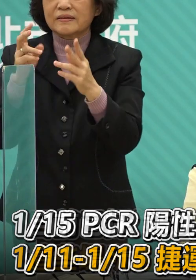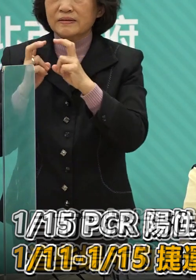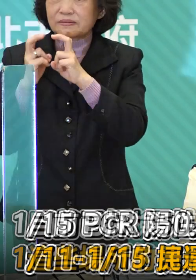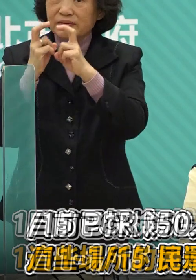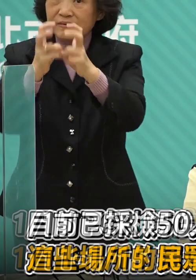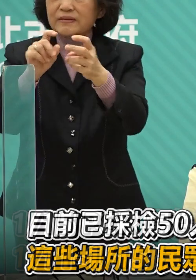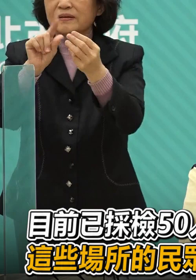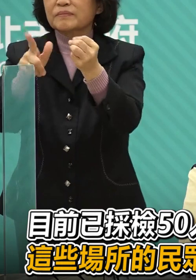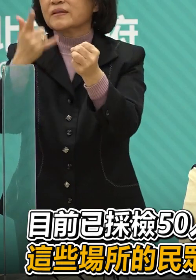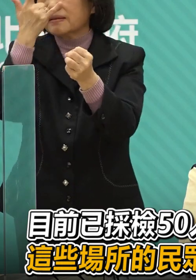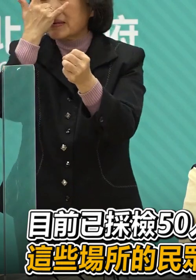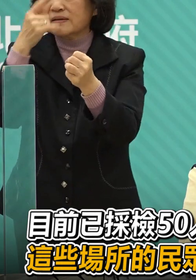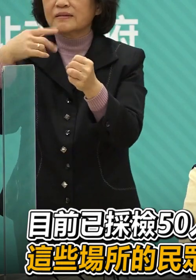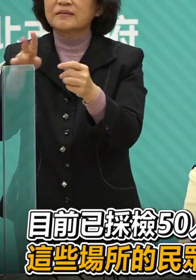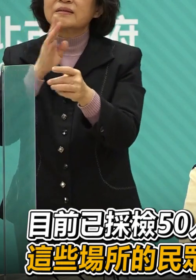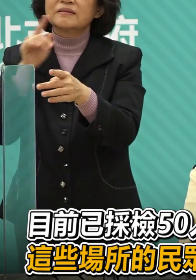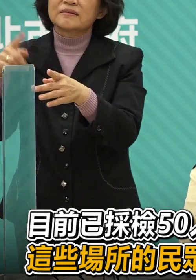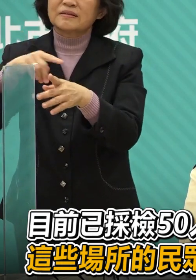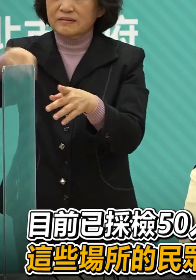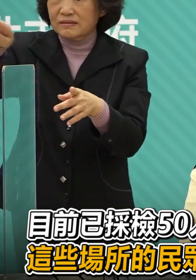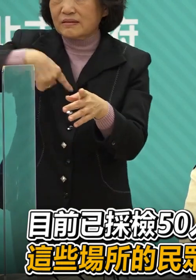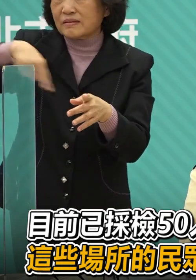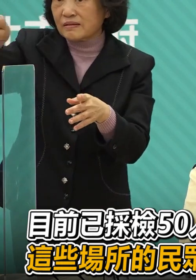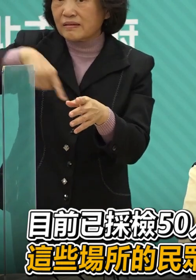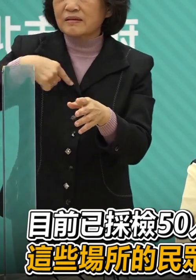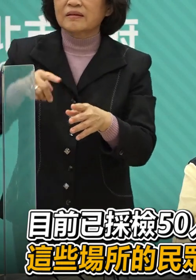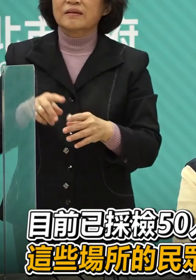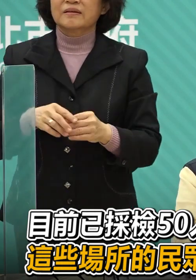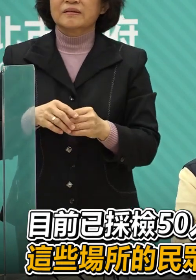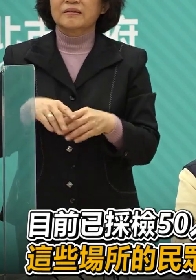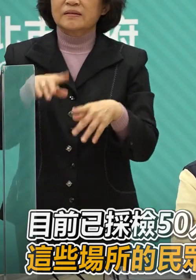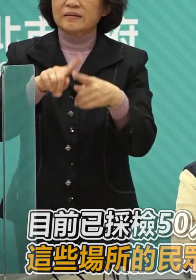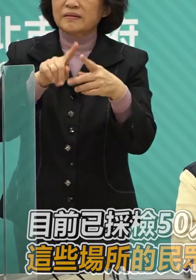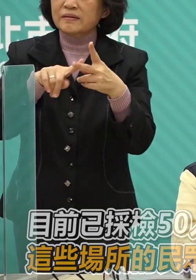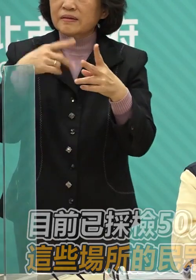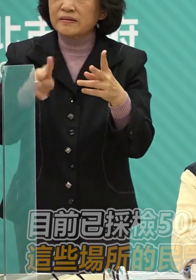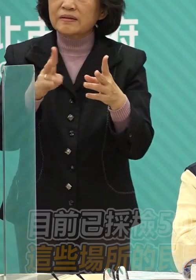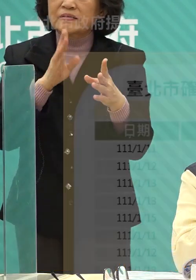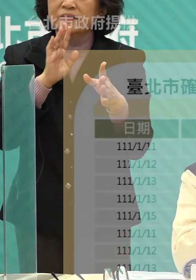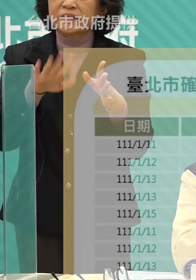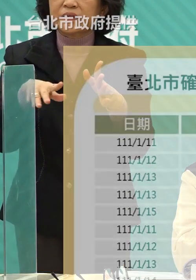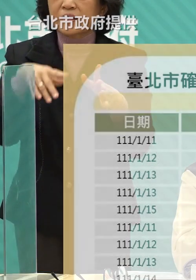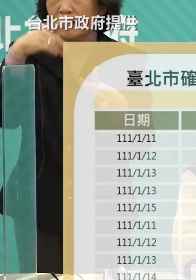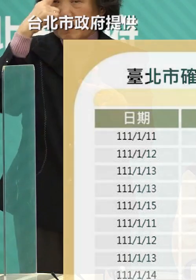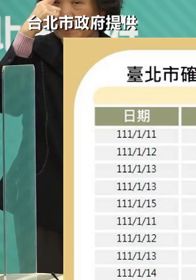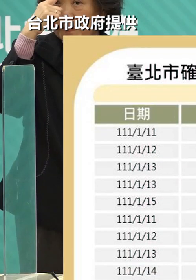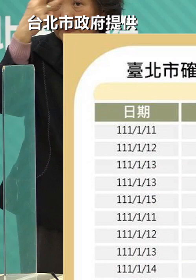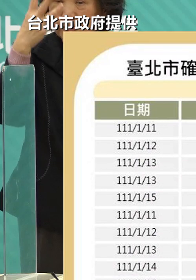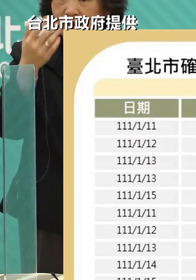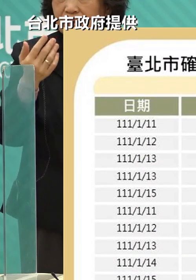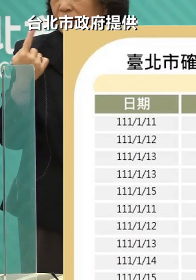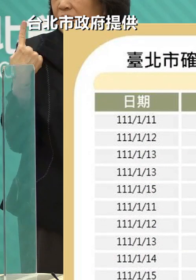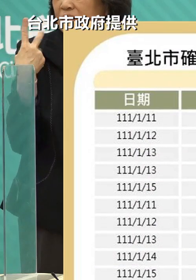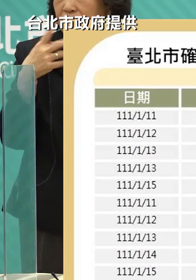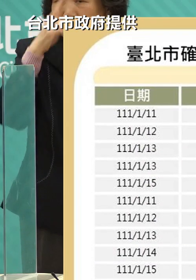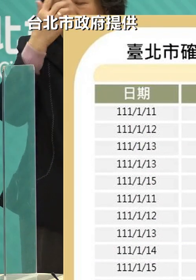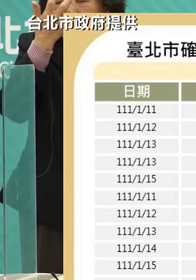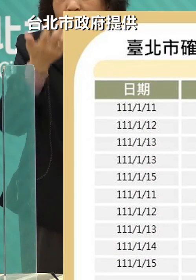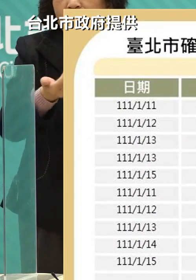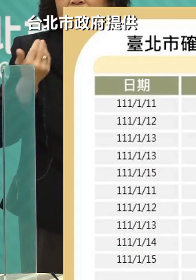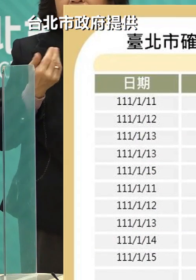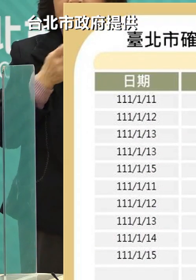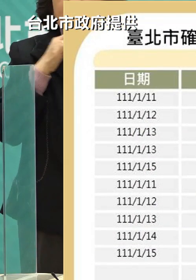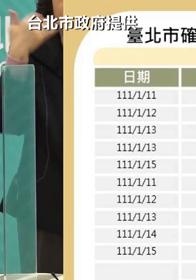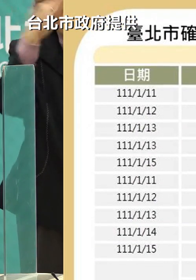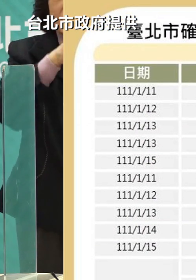民哲站，还捷运民哲站到台北车站这样的通勤。那发病前3天，1月13号分别在捷运民德